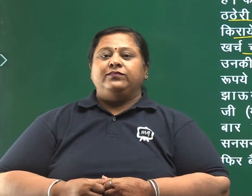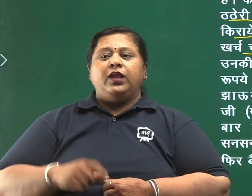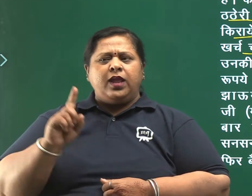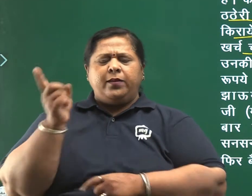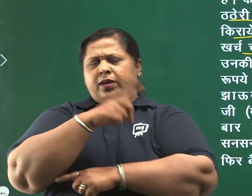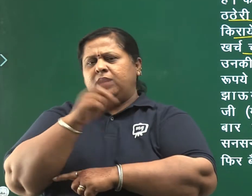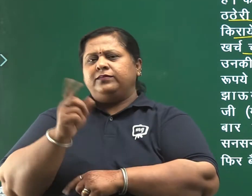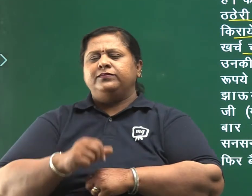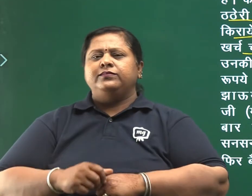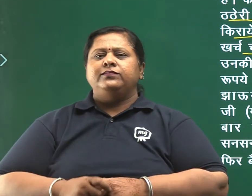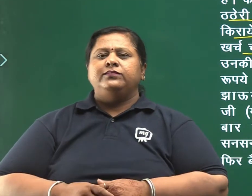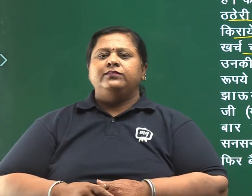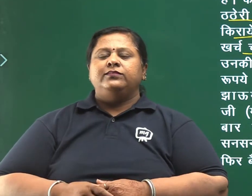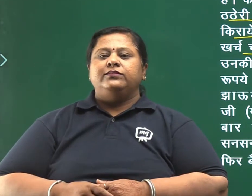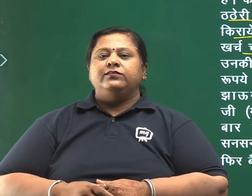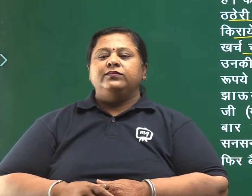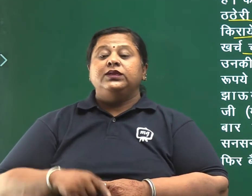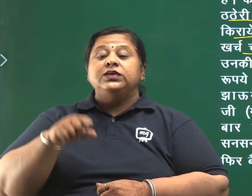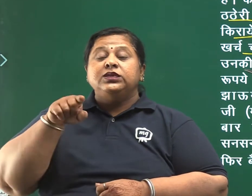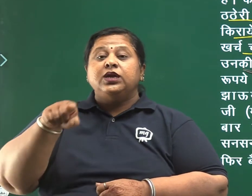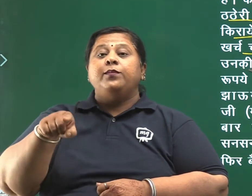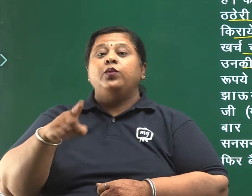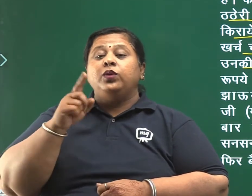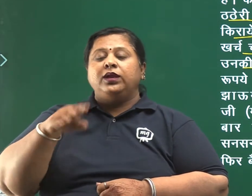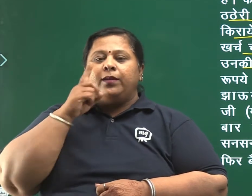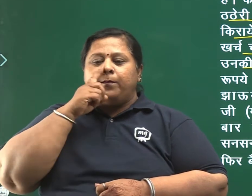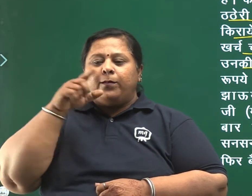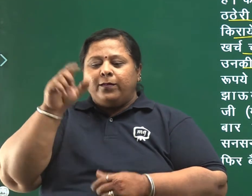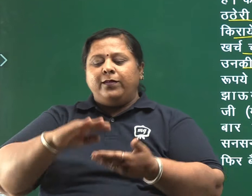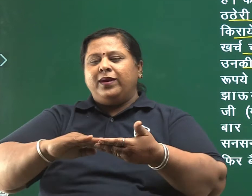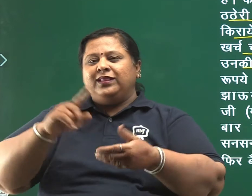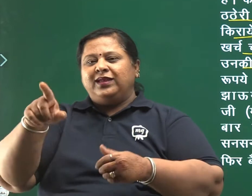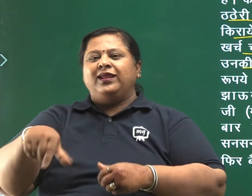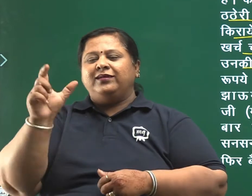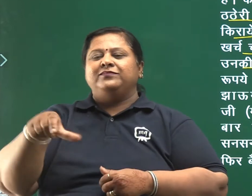एक बार जब उनकी पत्नी ने